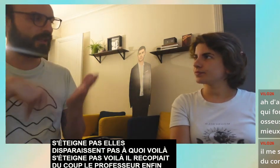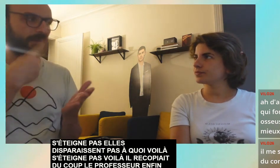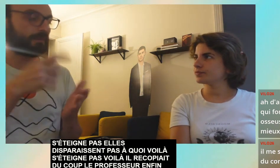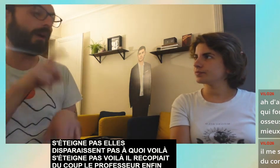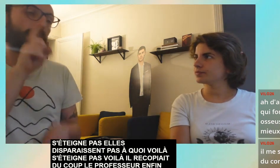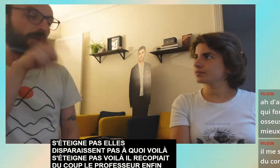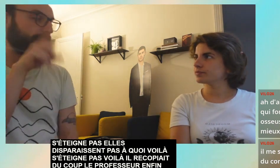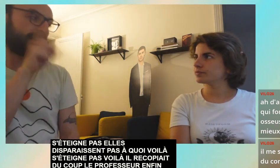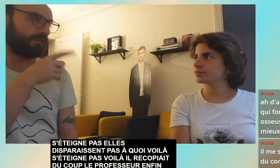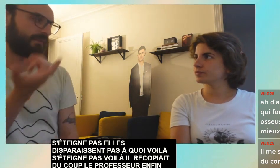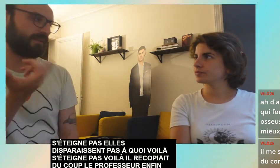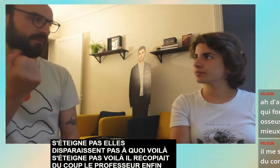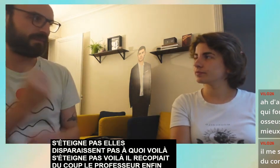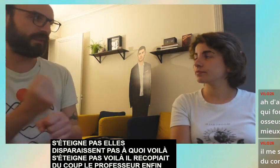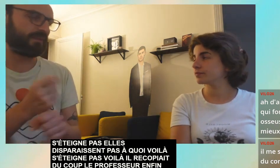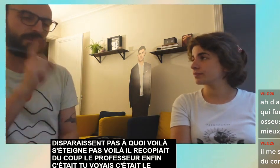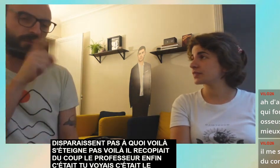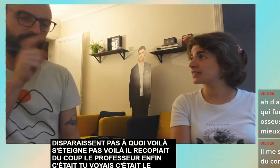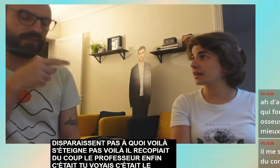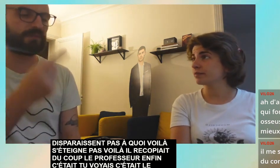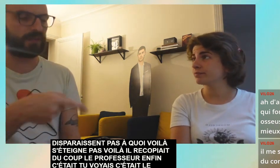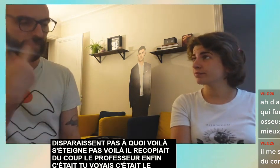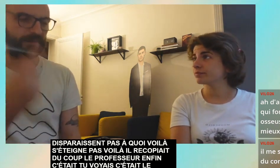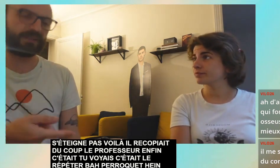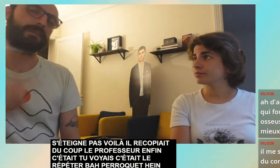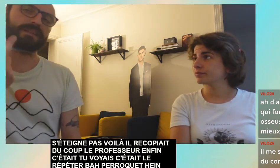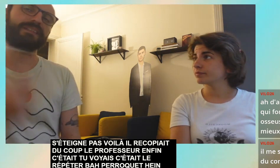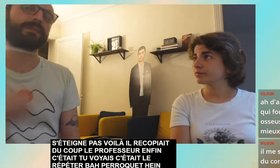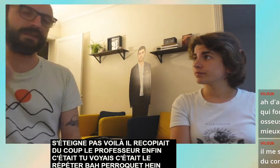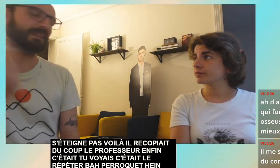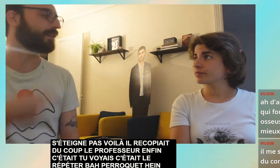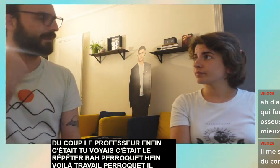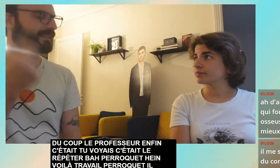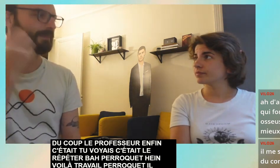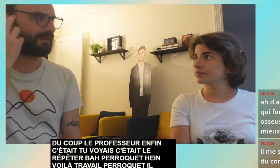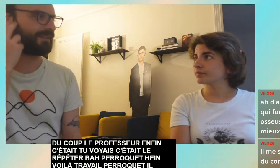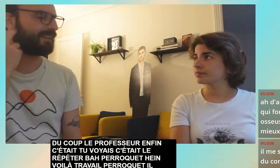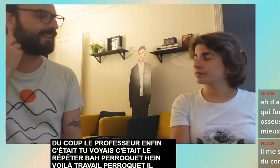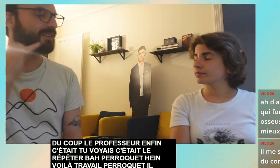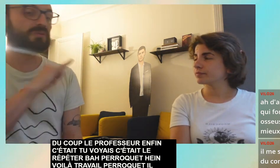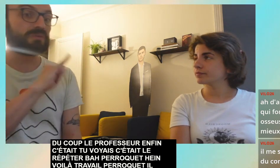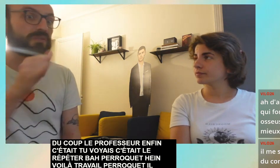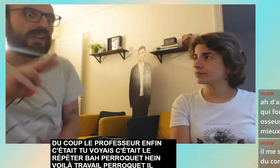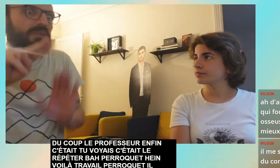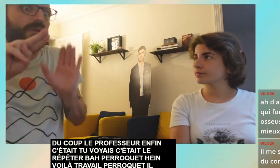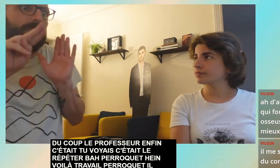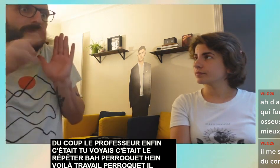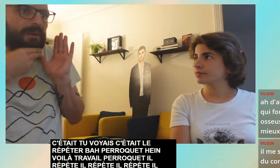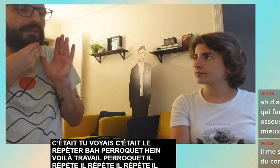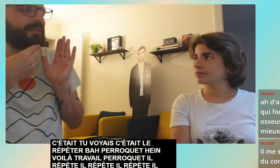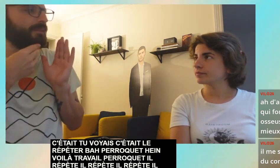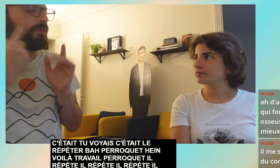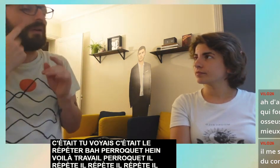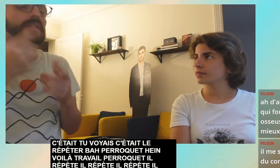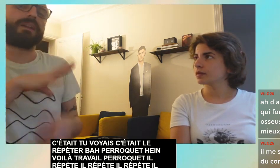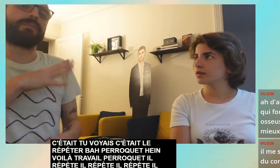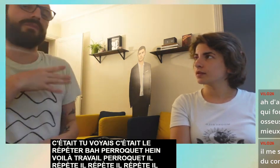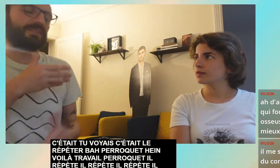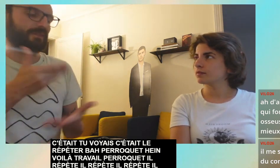répétait, bah, perroquet, hein, voilà. Travail de perroquet, il répète. Jusqu'à ce que ce soit parfait, voilà. Ou alors, tu as le professeur